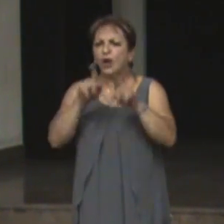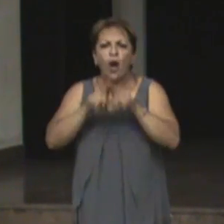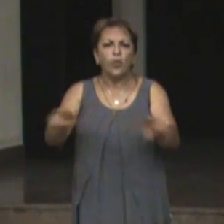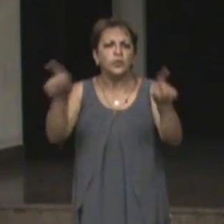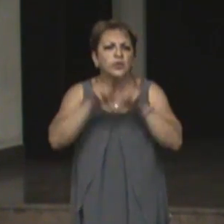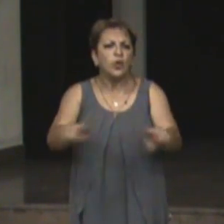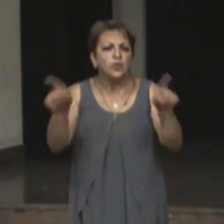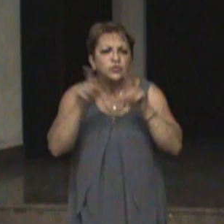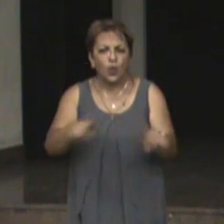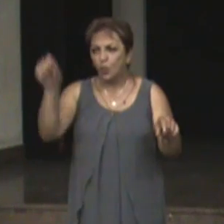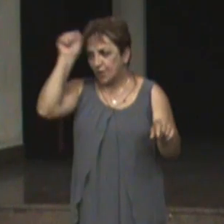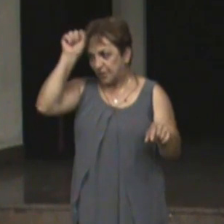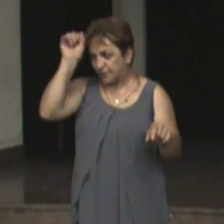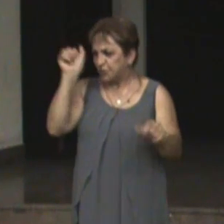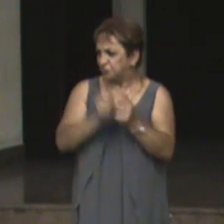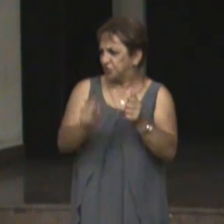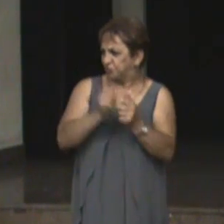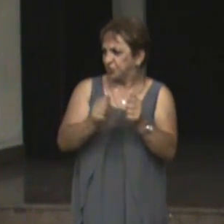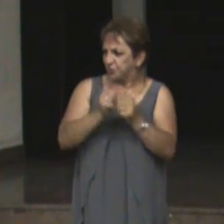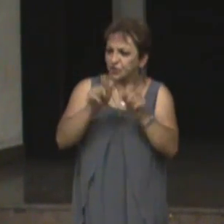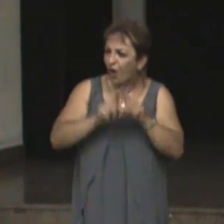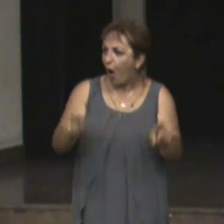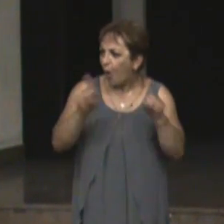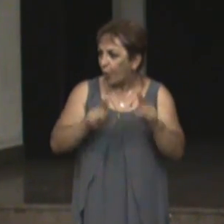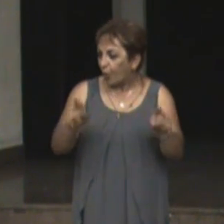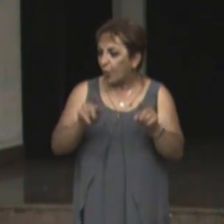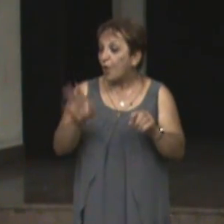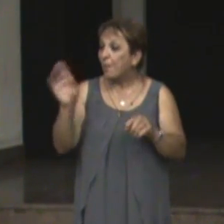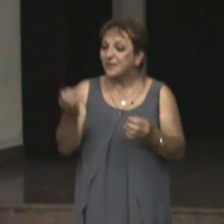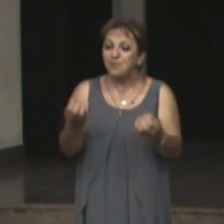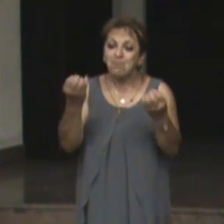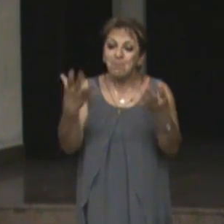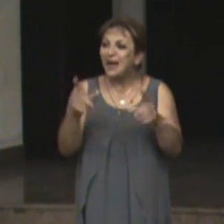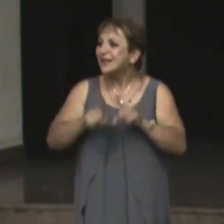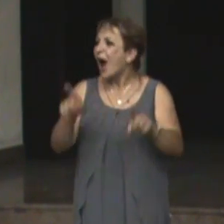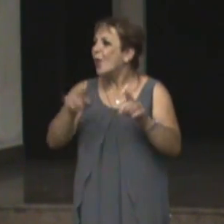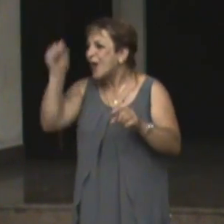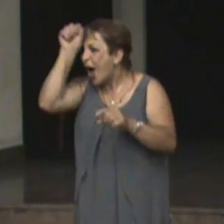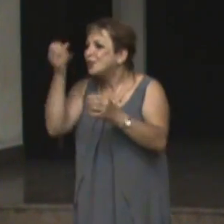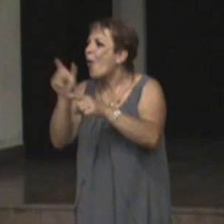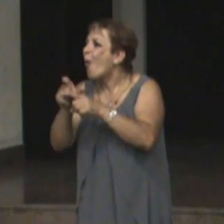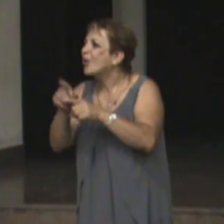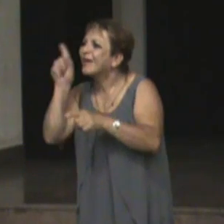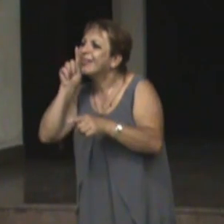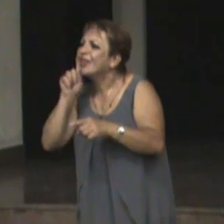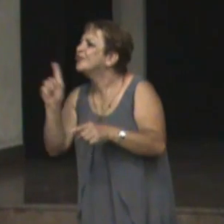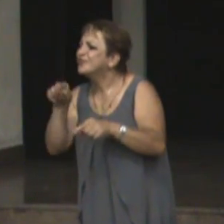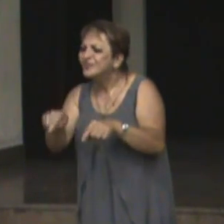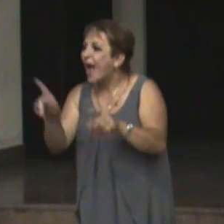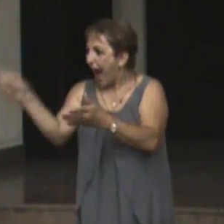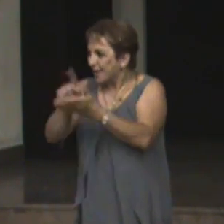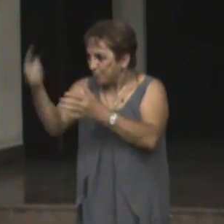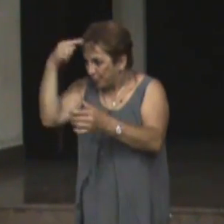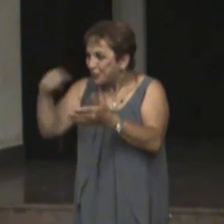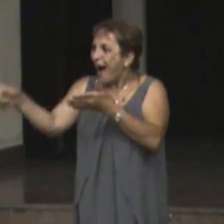է Աստված։ Բայց մենք ամենապարզ քարոզից ենք զրկում ինքներս մեզ։ Այսօր ստեղծվում